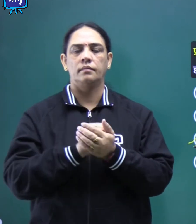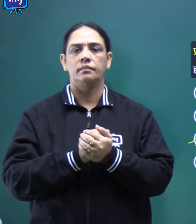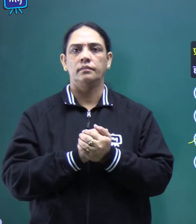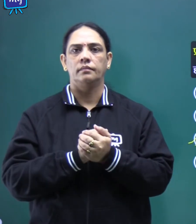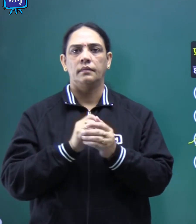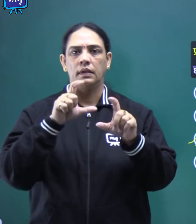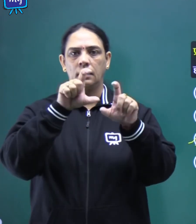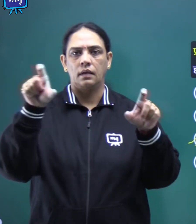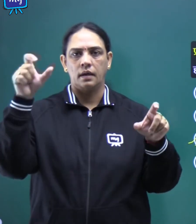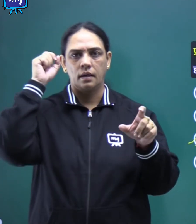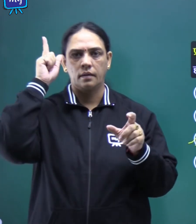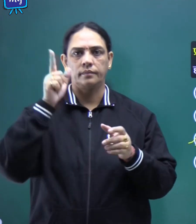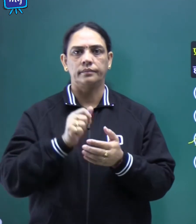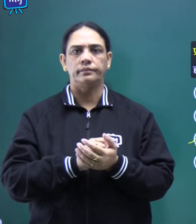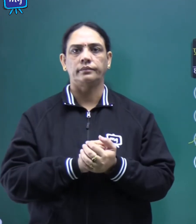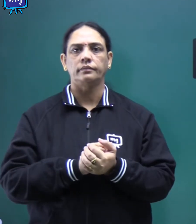समझ आ गया।